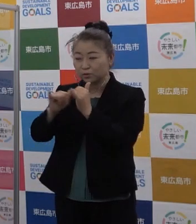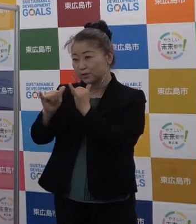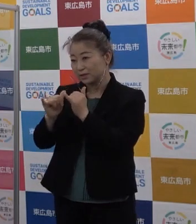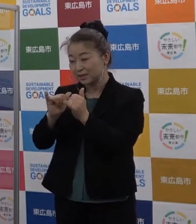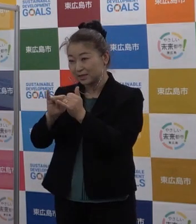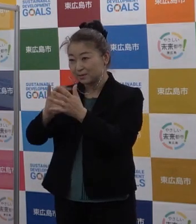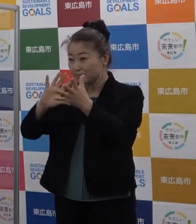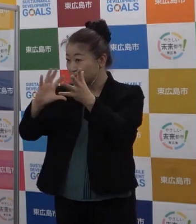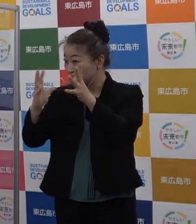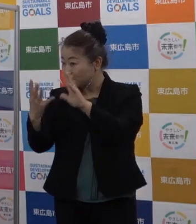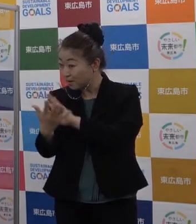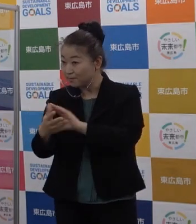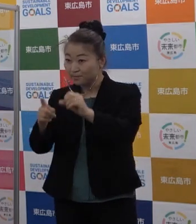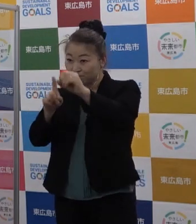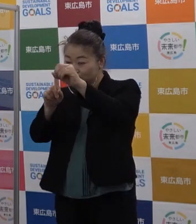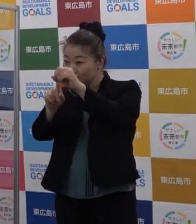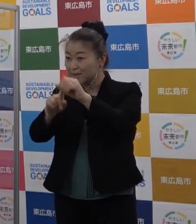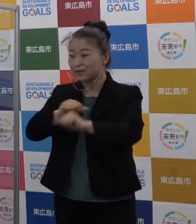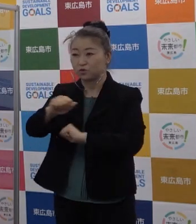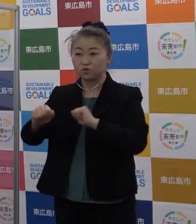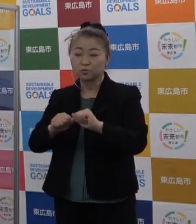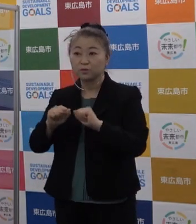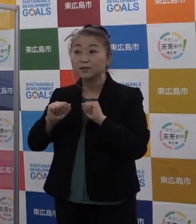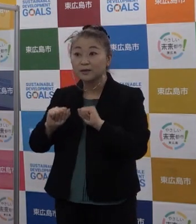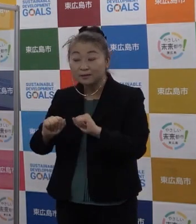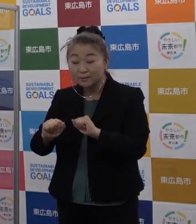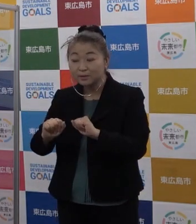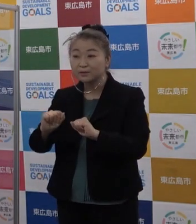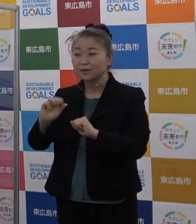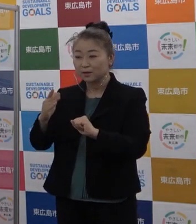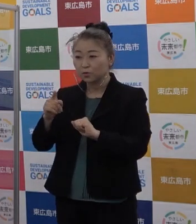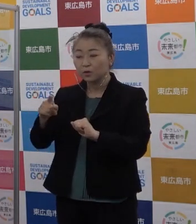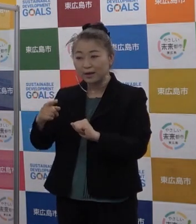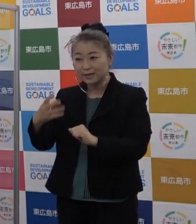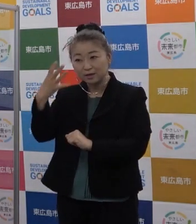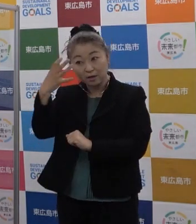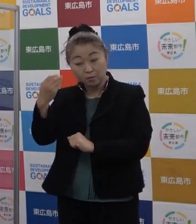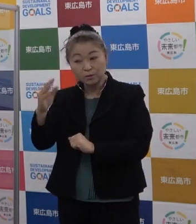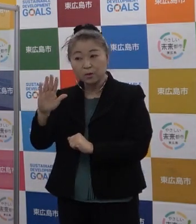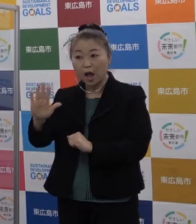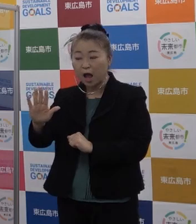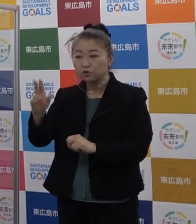が、これに対して関心のある企業が